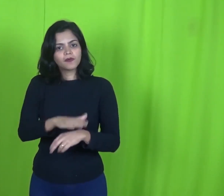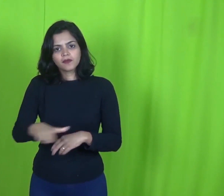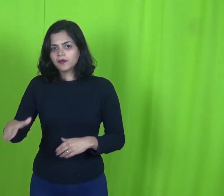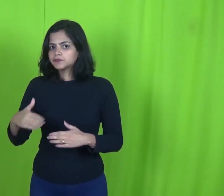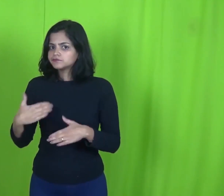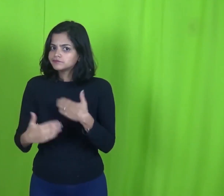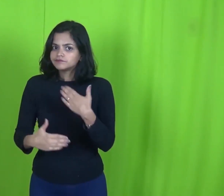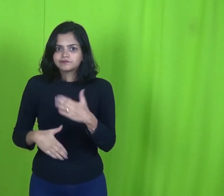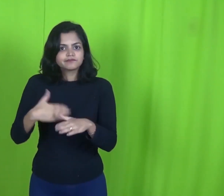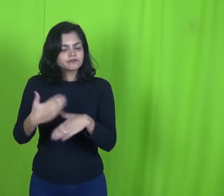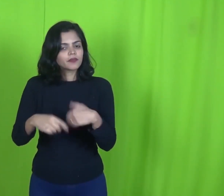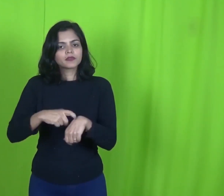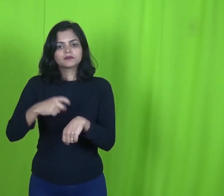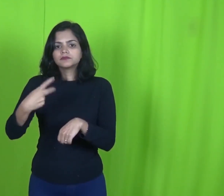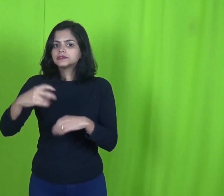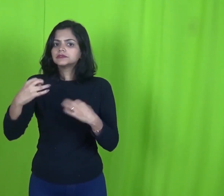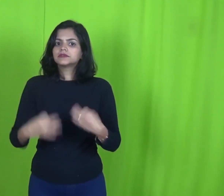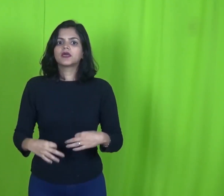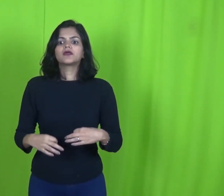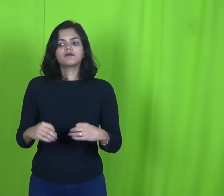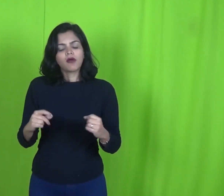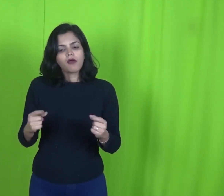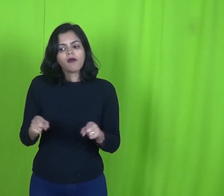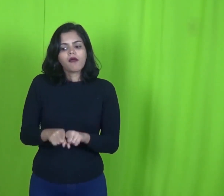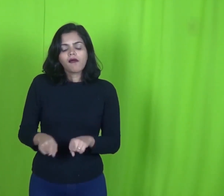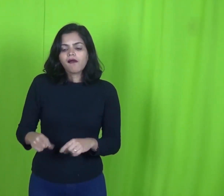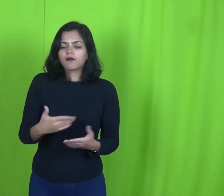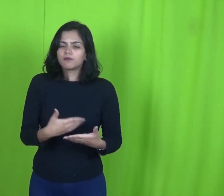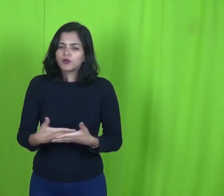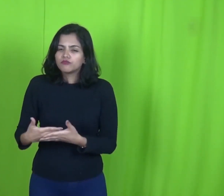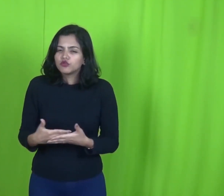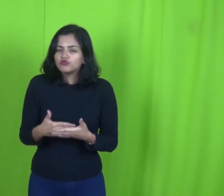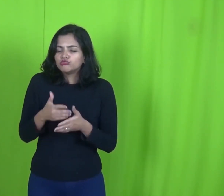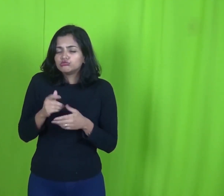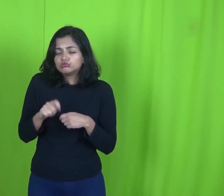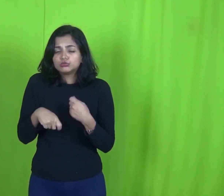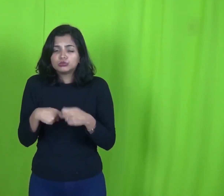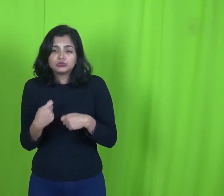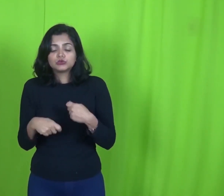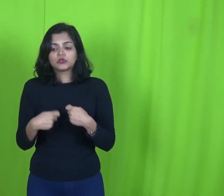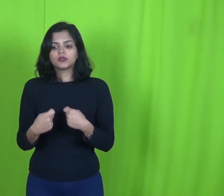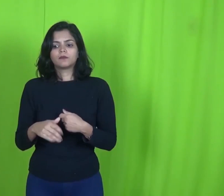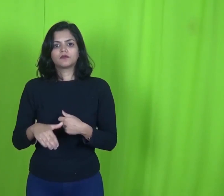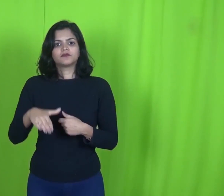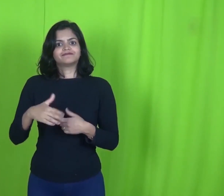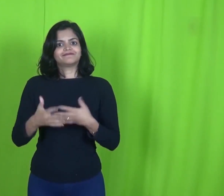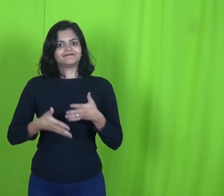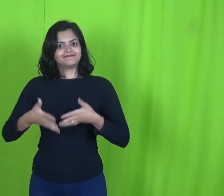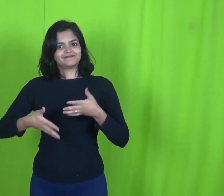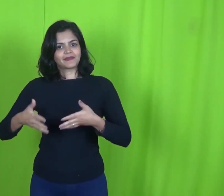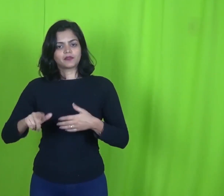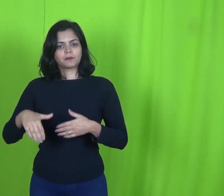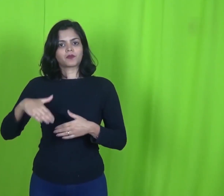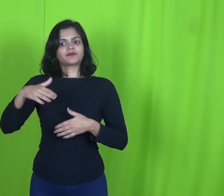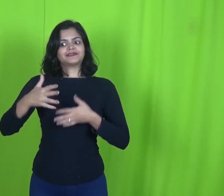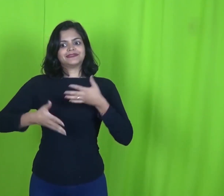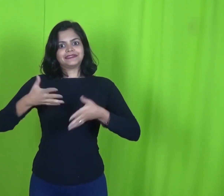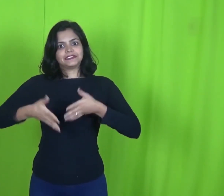se desenvolvem assim. Desde bebê, começa a adquirir sinais, vai crescendo e ampliando o